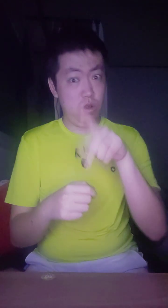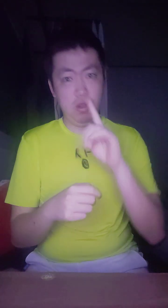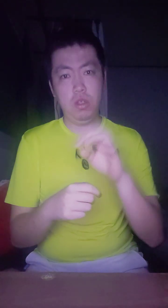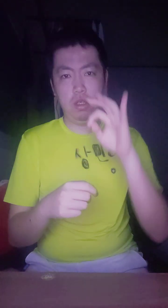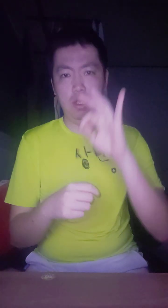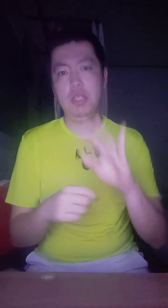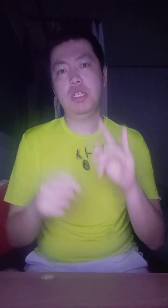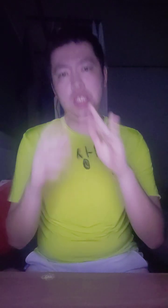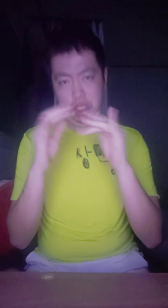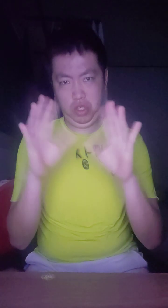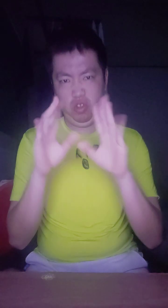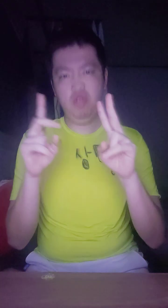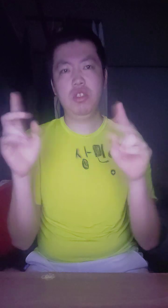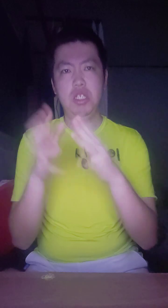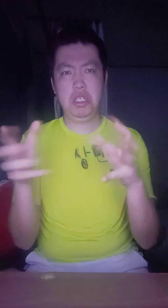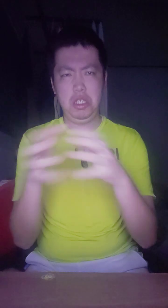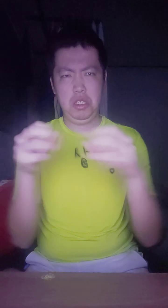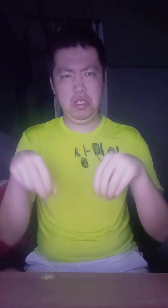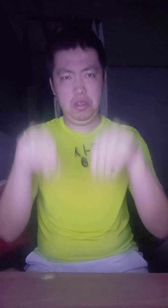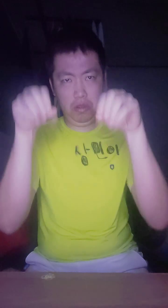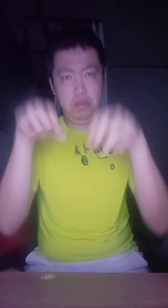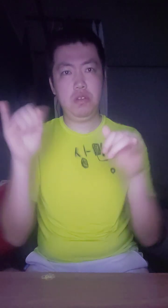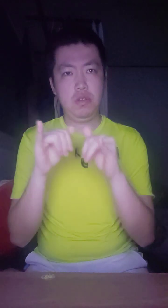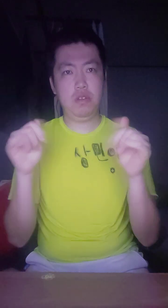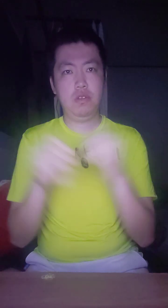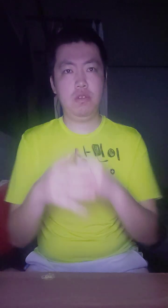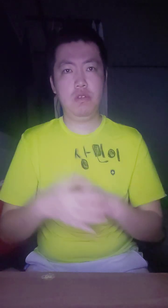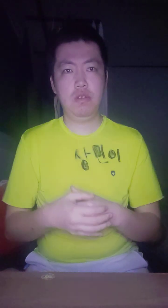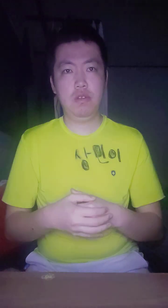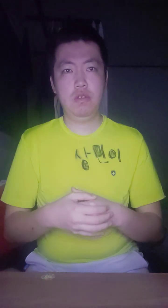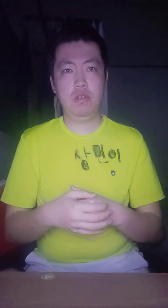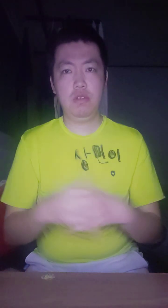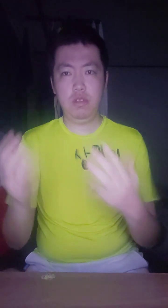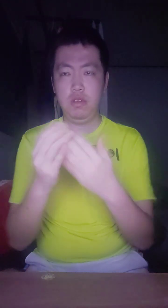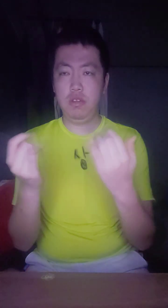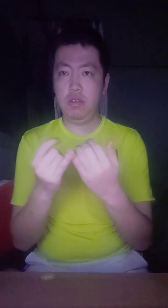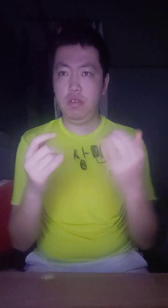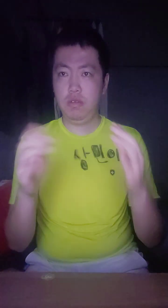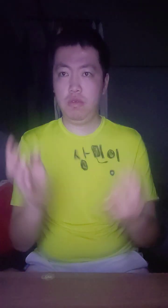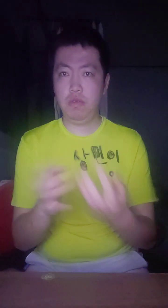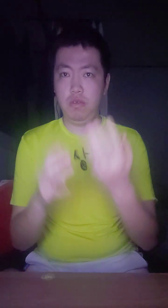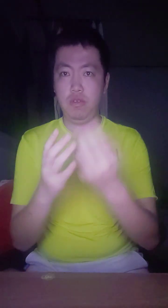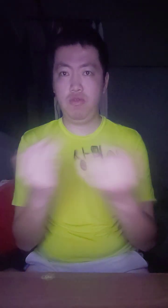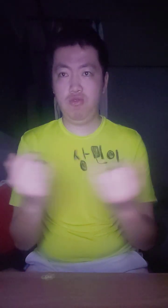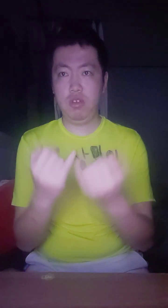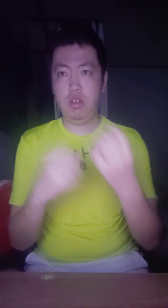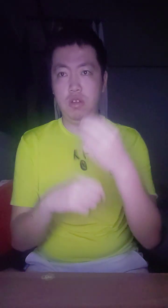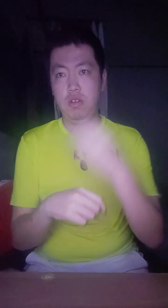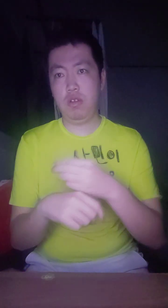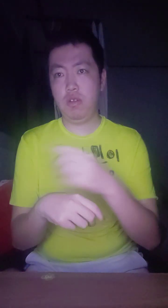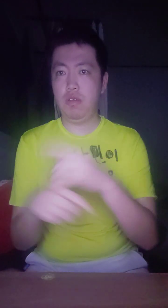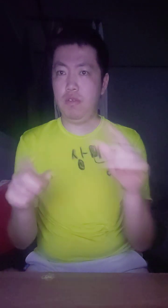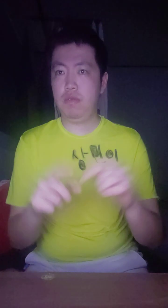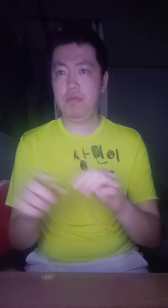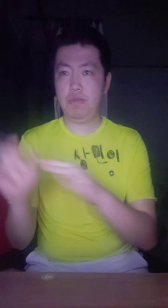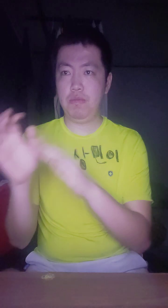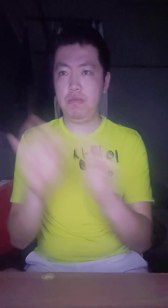지역에서 12건의 아파트 정전 사고가 발생했습니다. 한전은 긴급 점검반을 꾸려 공동주택 전기시설